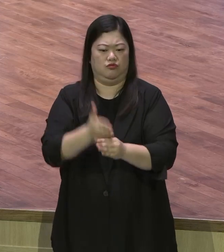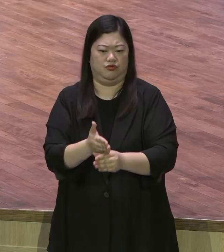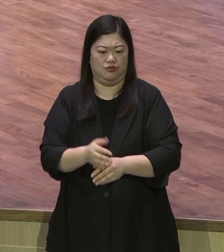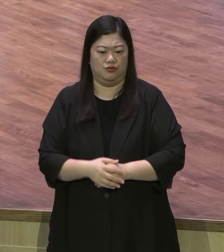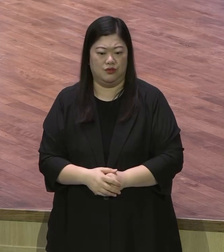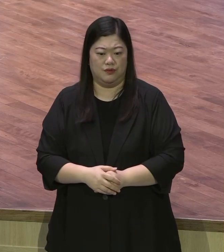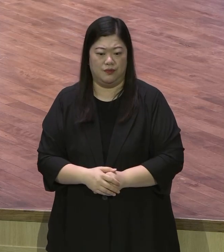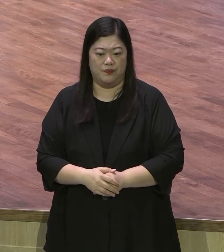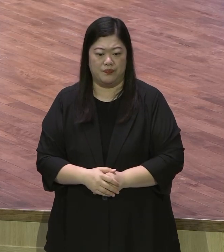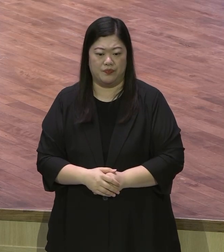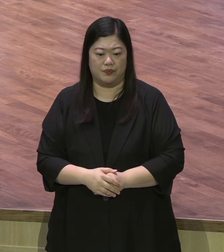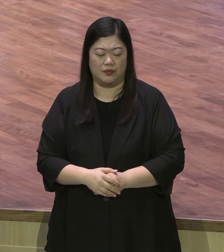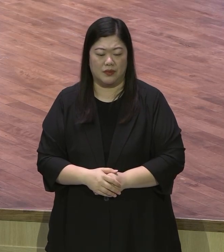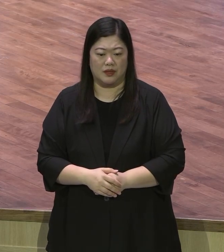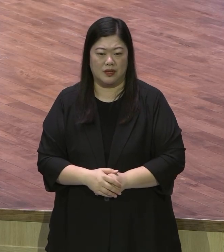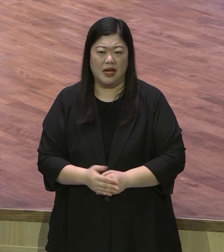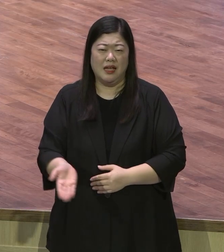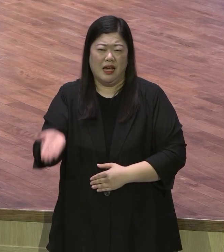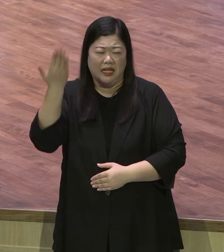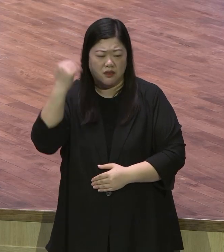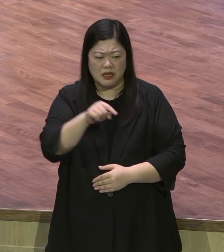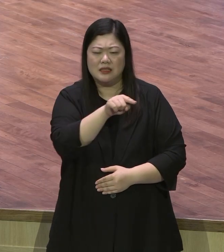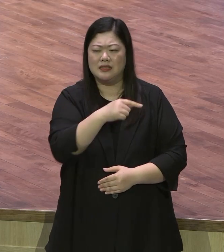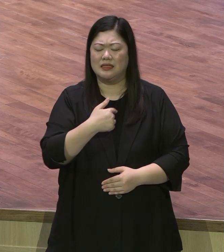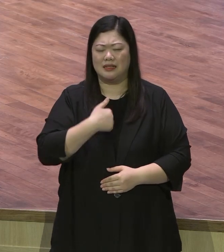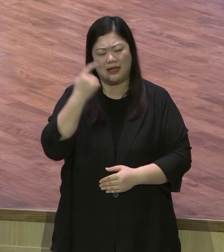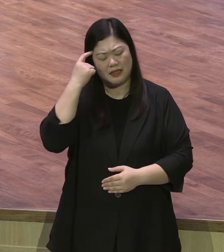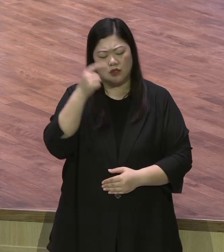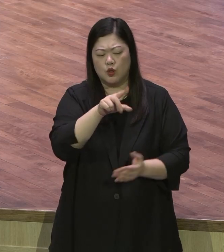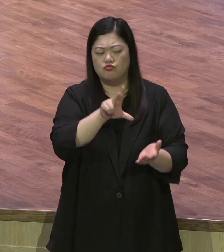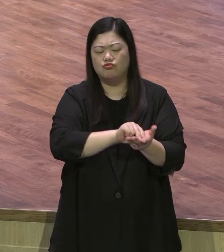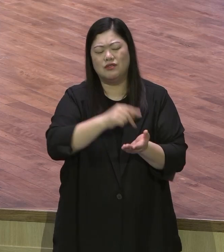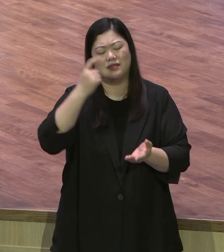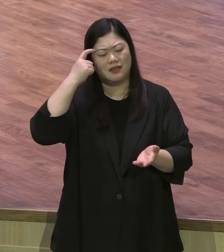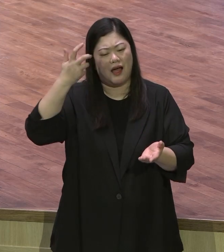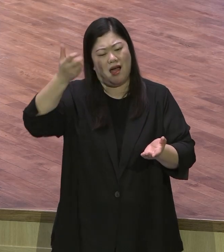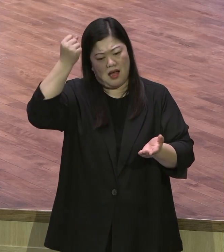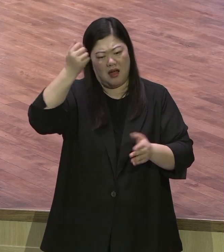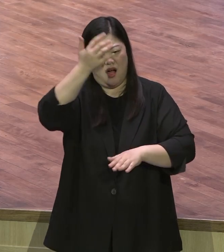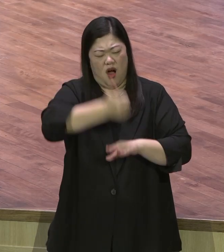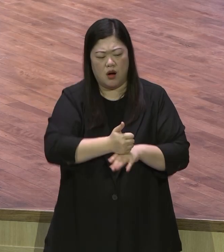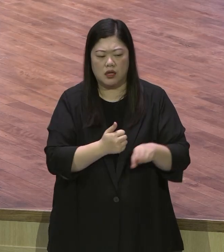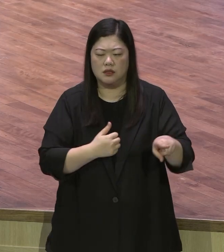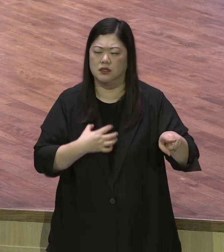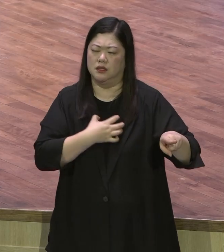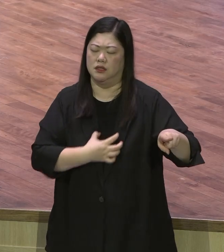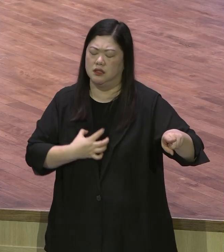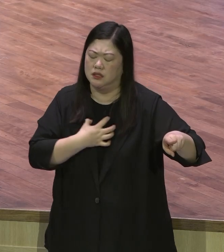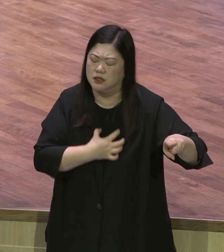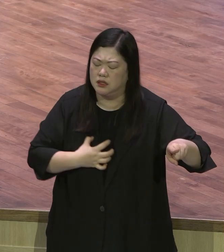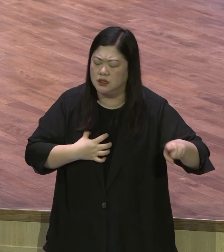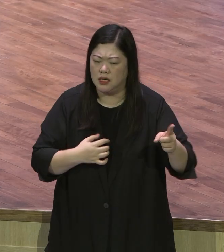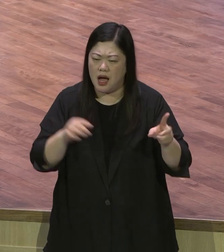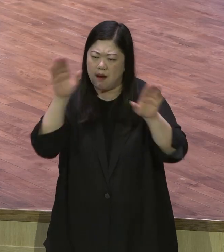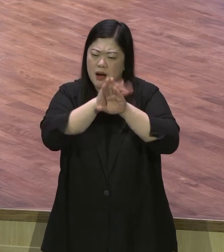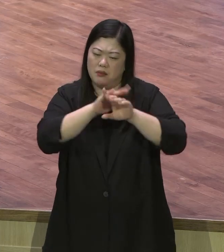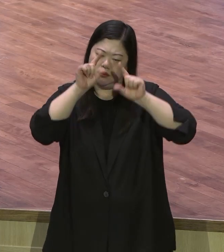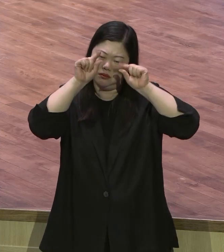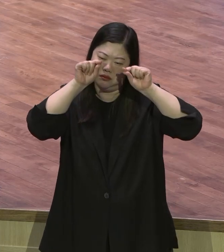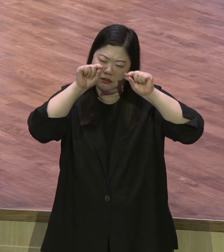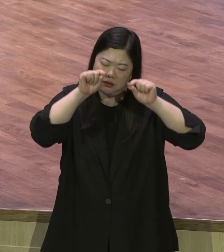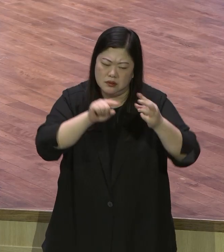만들고 그것이 나를 힘들게 만들게 없다. 온갖 문제 상관없어요. 나도 사람인데 뭐 사람이 뭐 사람인데